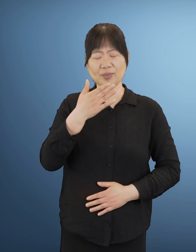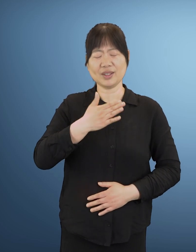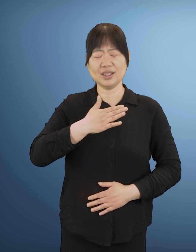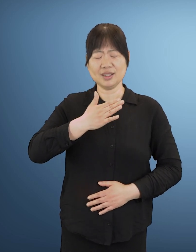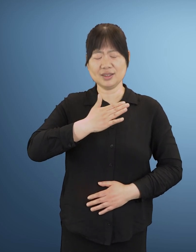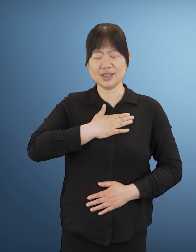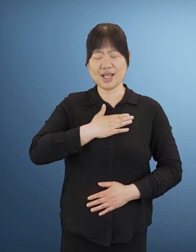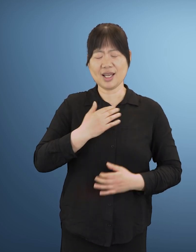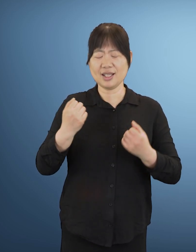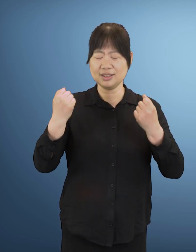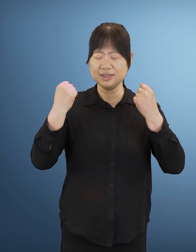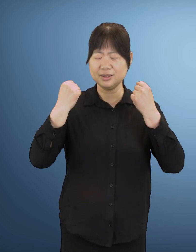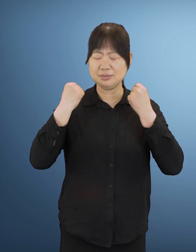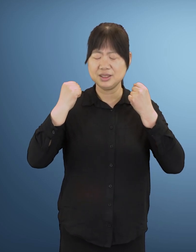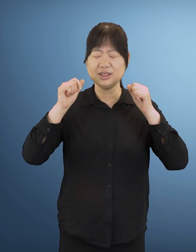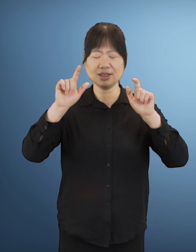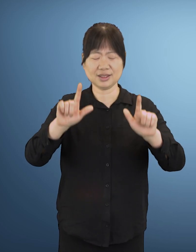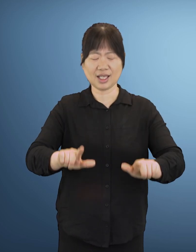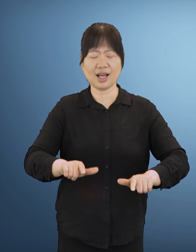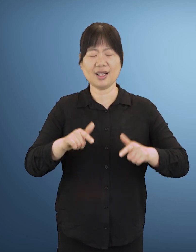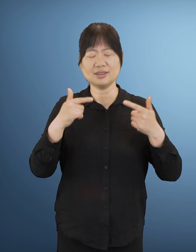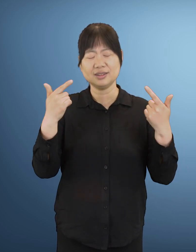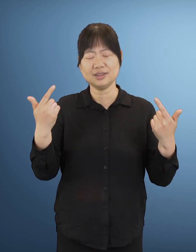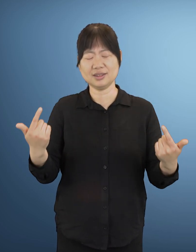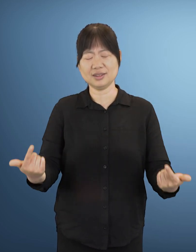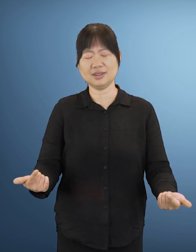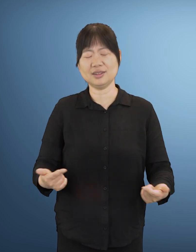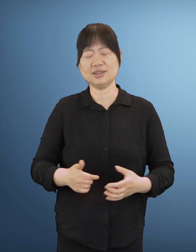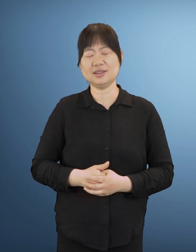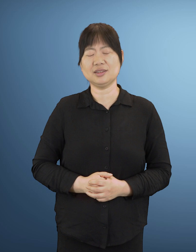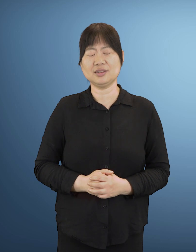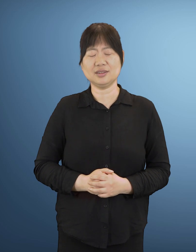자격 없는 내 힘이 아니